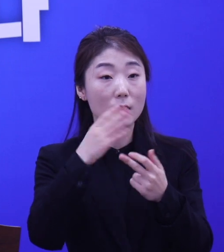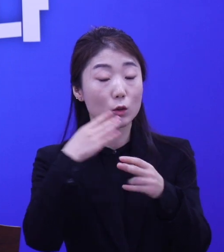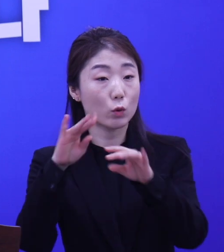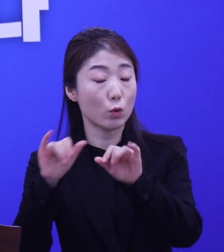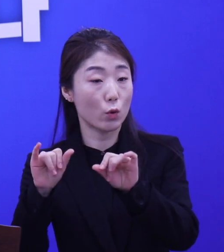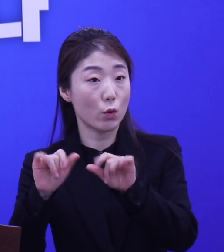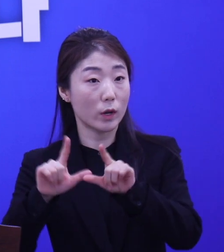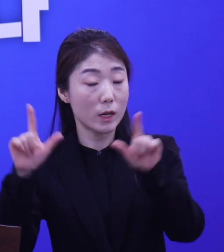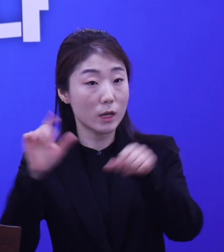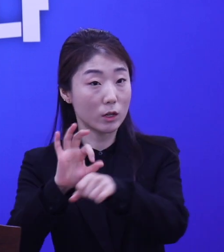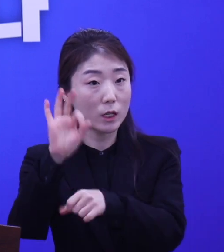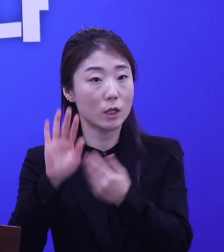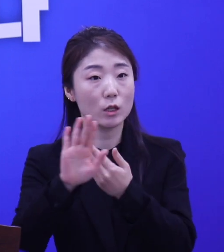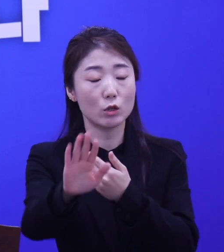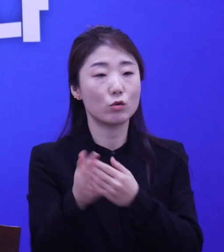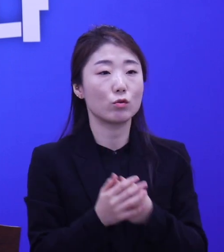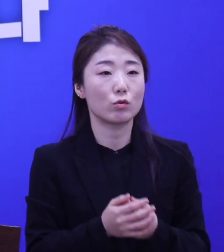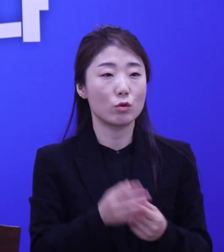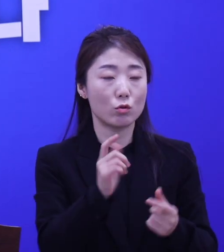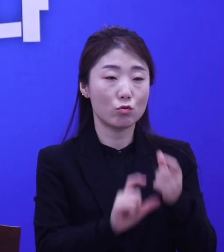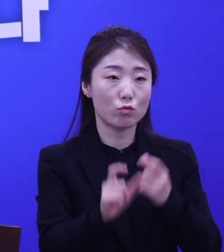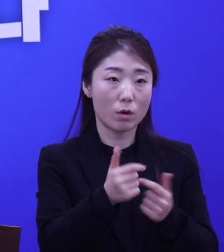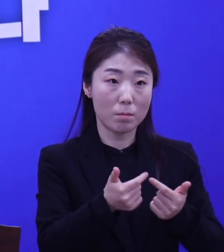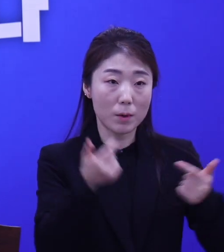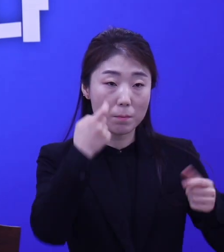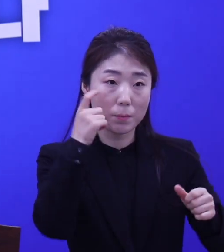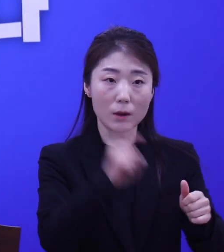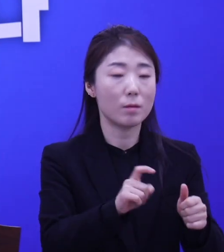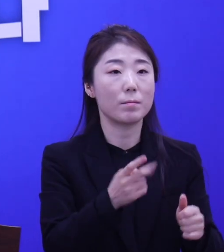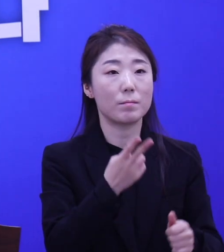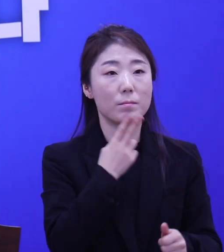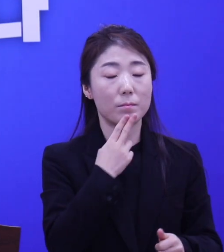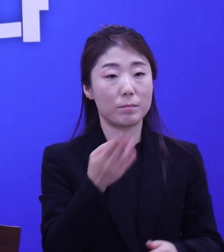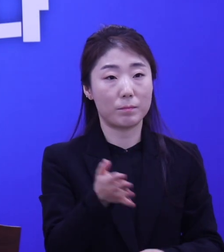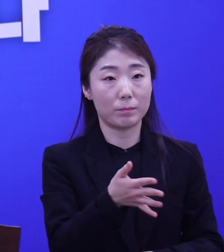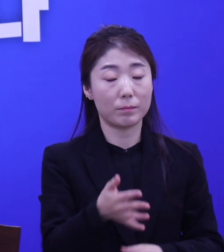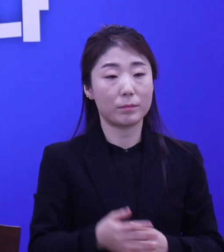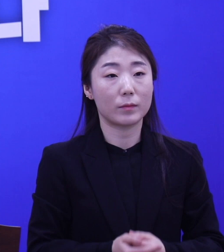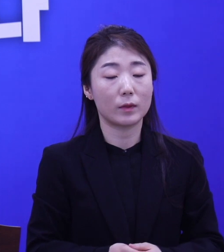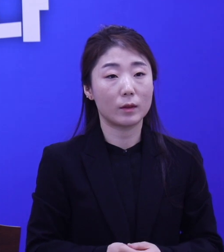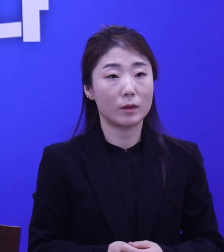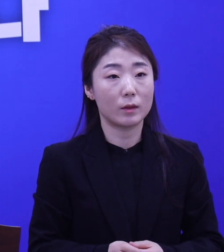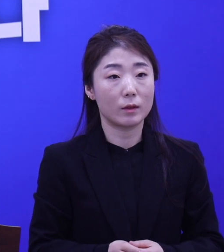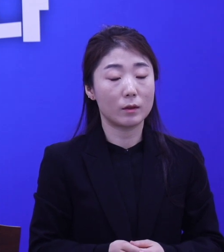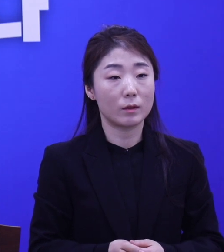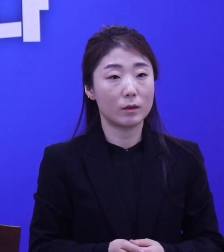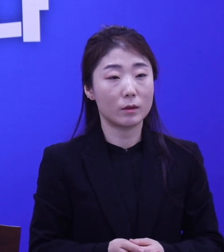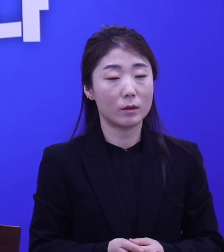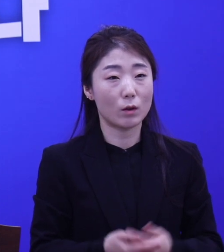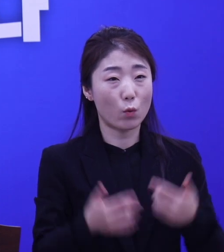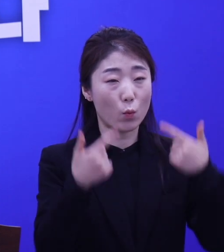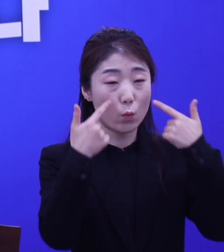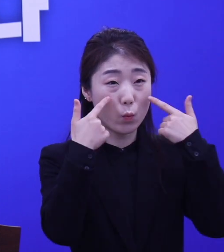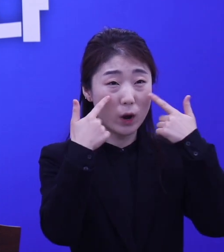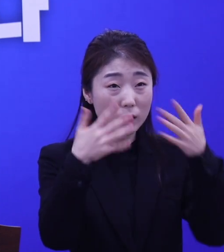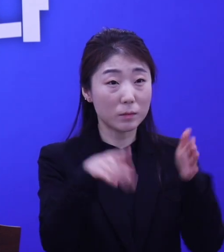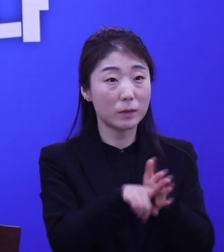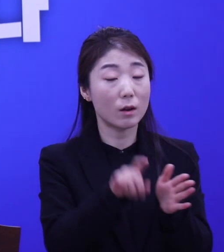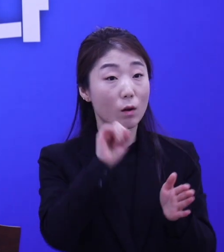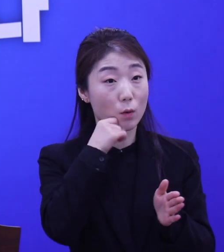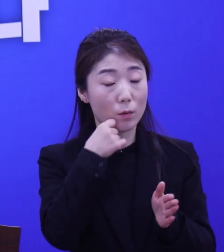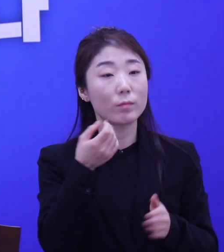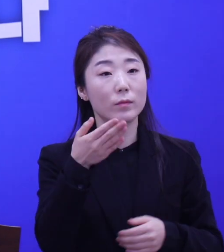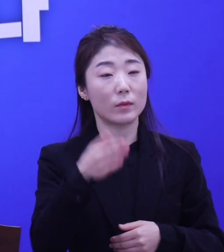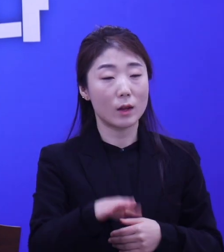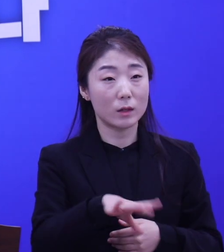오전 10시 이후 추가 확진자는 나오지 않고 있습니다. 물론 상황을 예단하기는 어려우나 초기